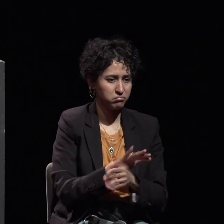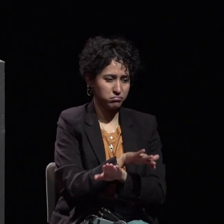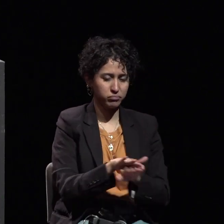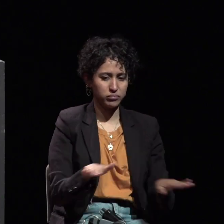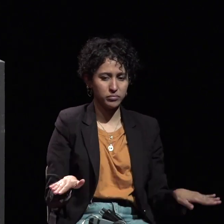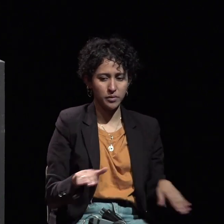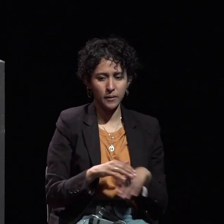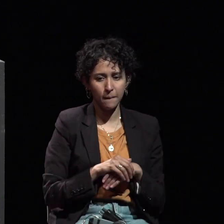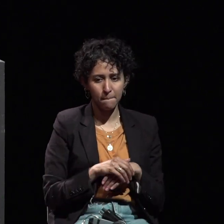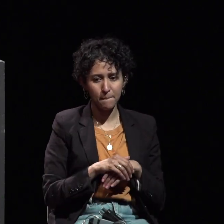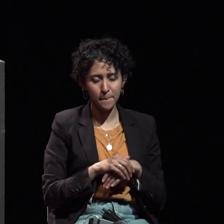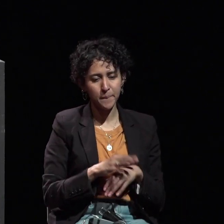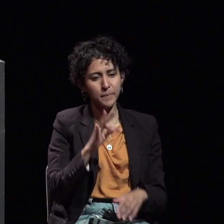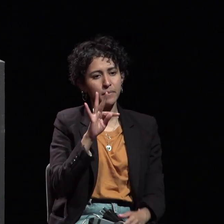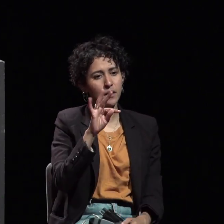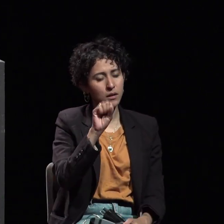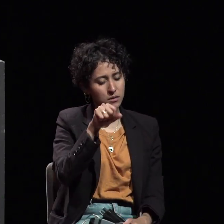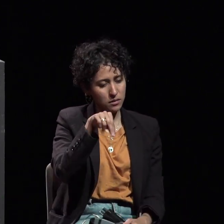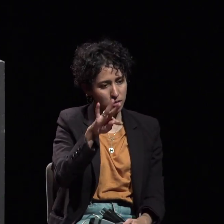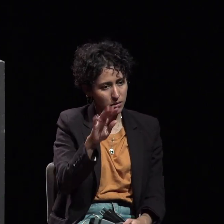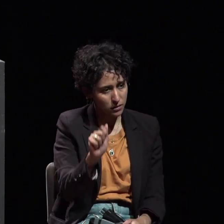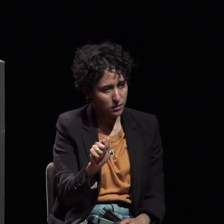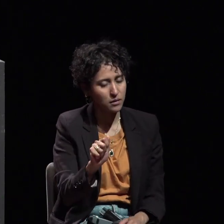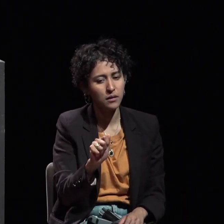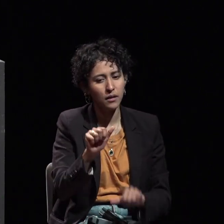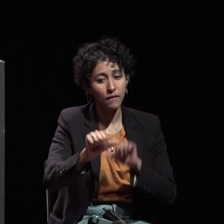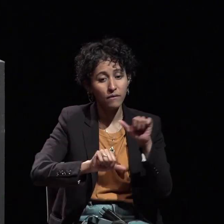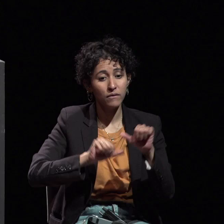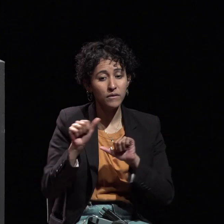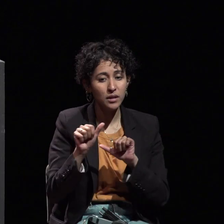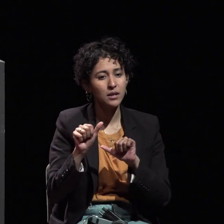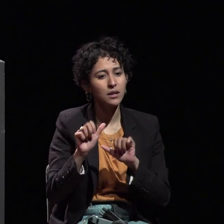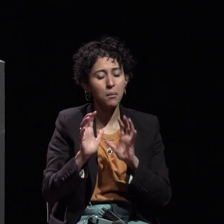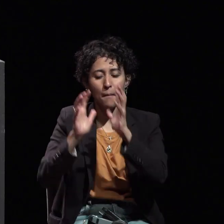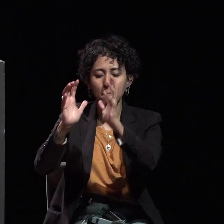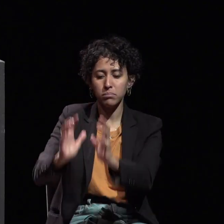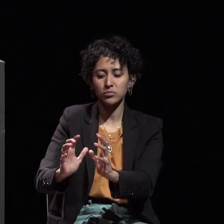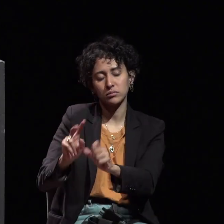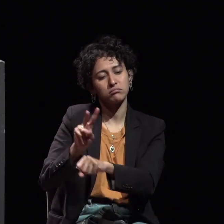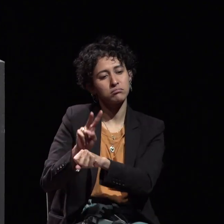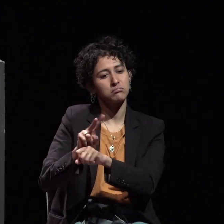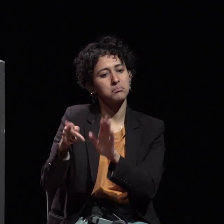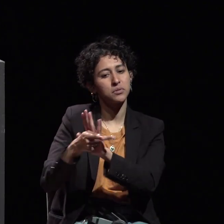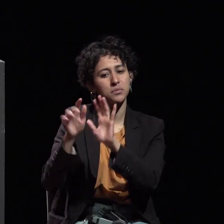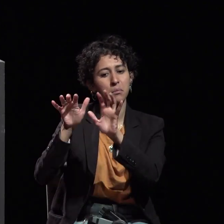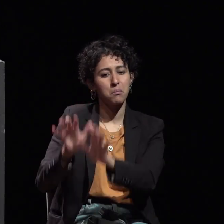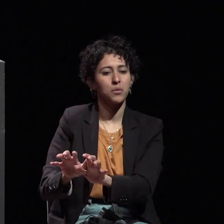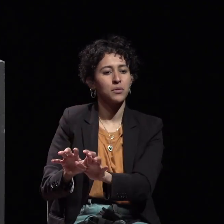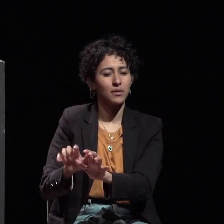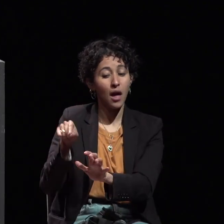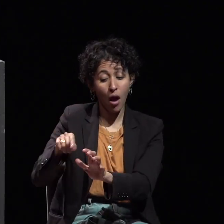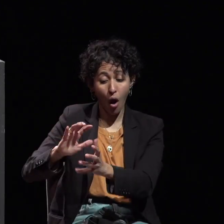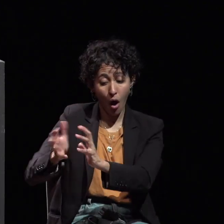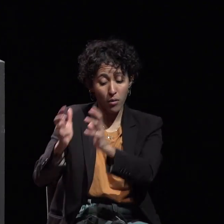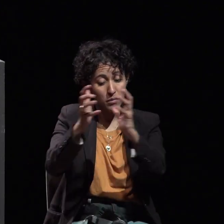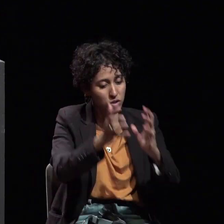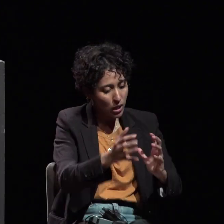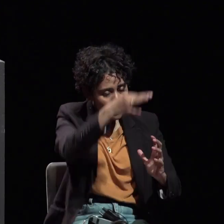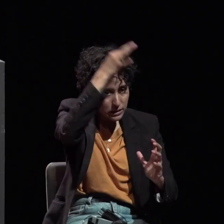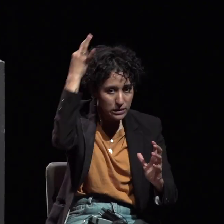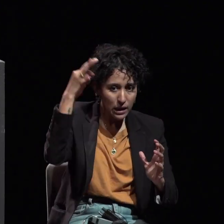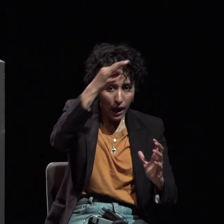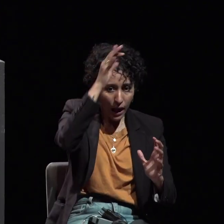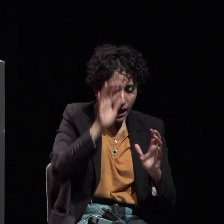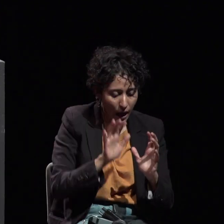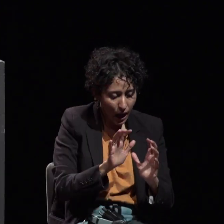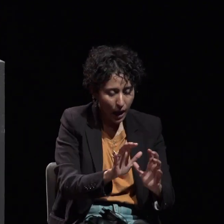as tsantsa, paradoxalmente, passam a se transformar em posses inalienáveis, em objetos sagrados, que produzem dinâmicas locais de